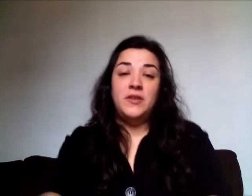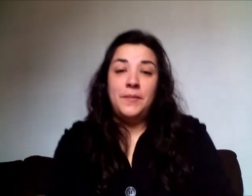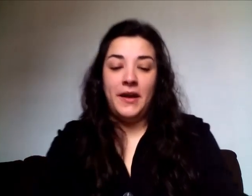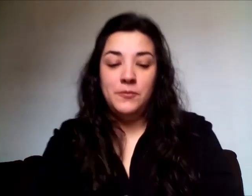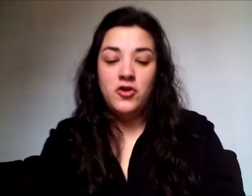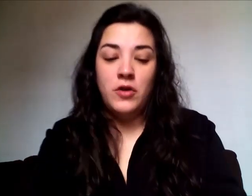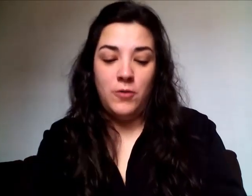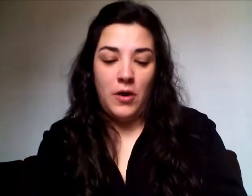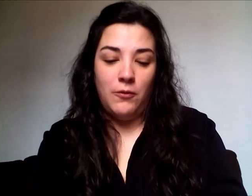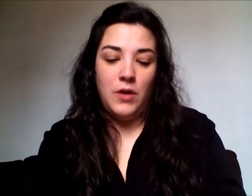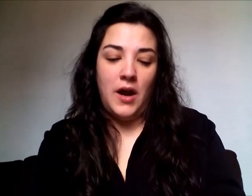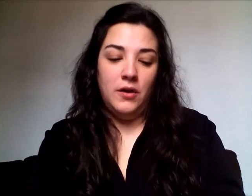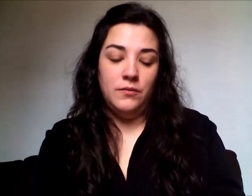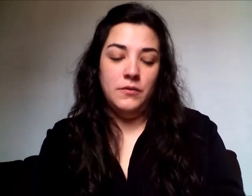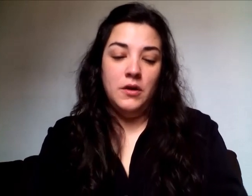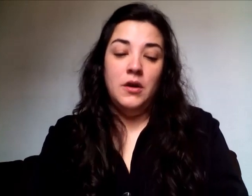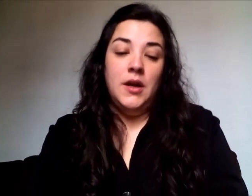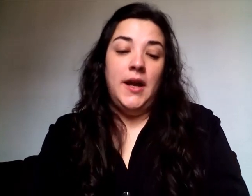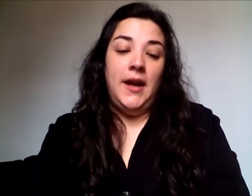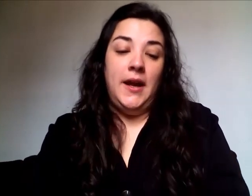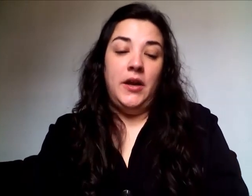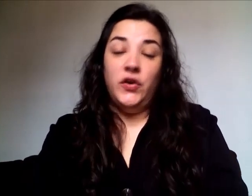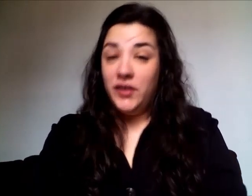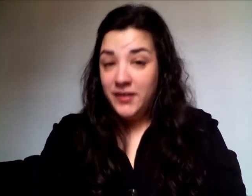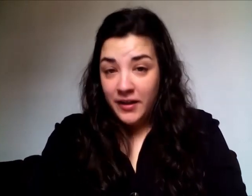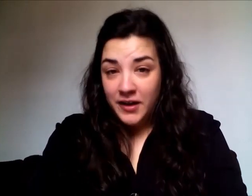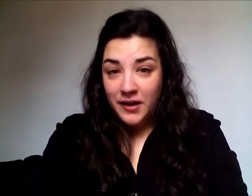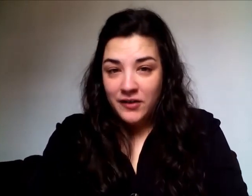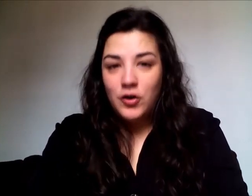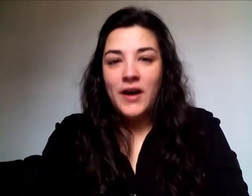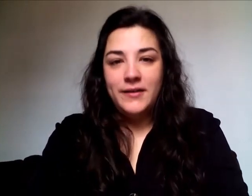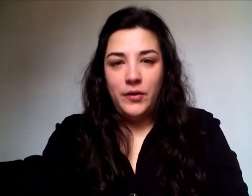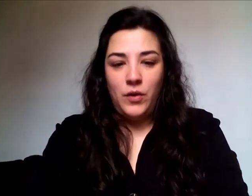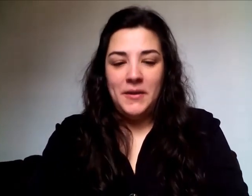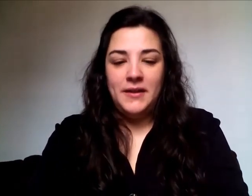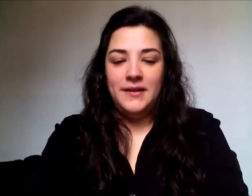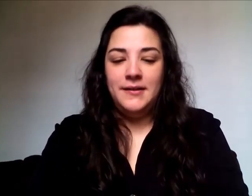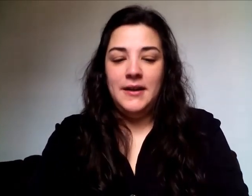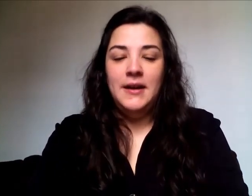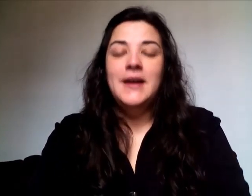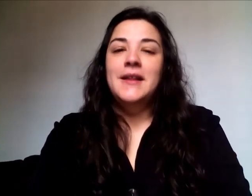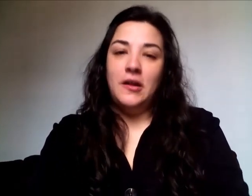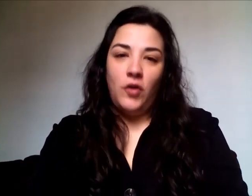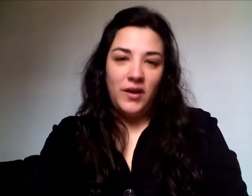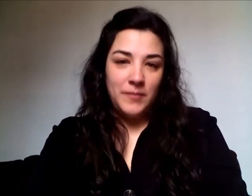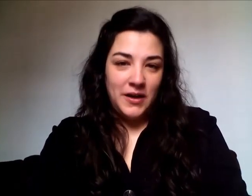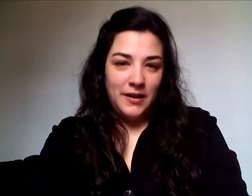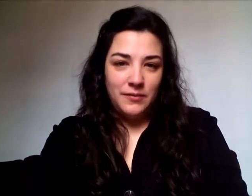pues empezaremos con el vocabulario. No sé si tendréis las hojas, seguramente sí. De todas maneras,